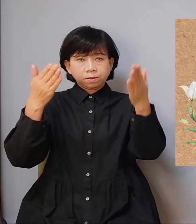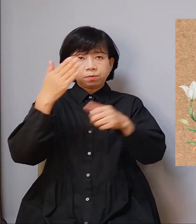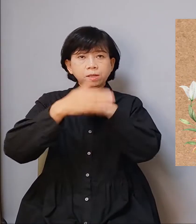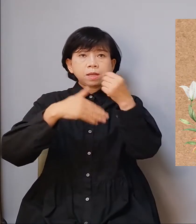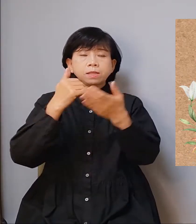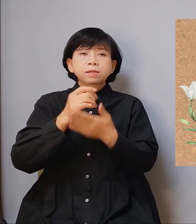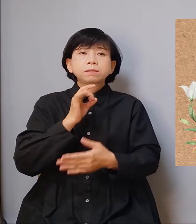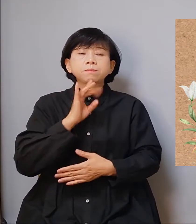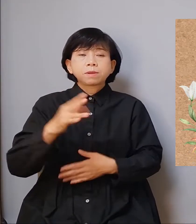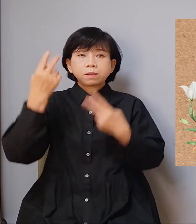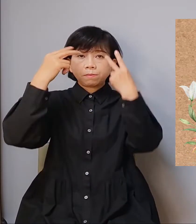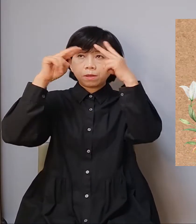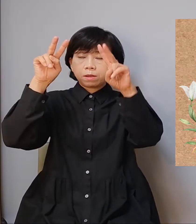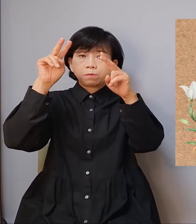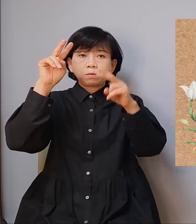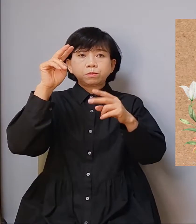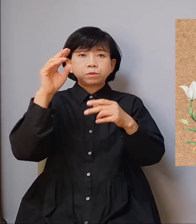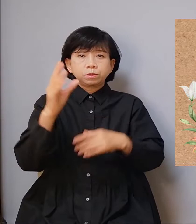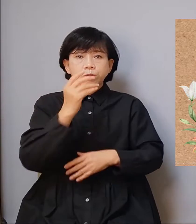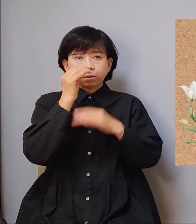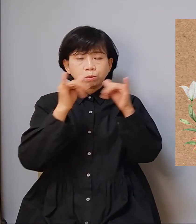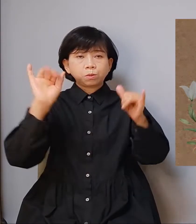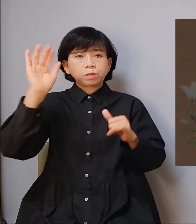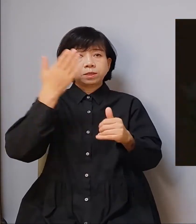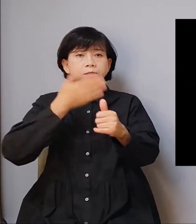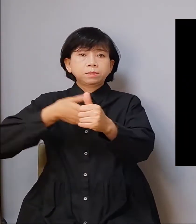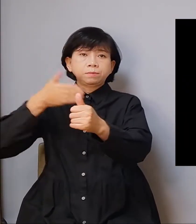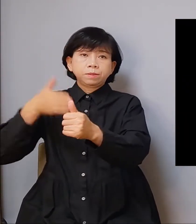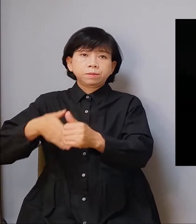한 분만을 바라보시는 성도님들 되시기 바랍니다.